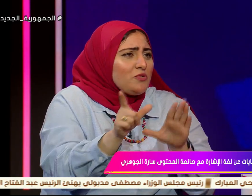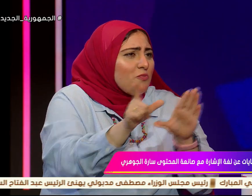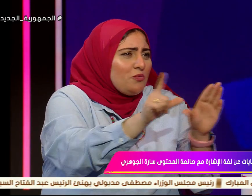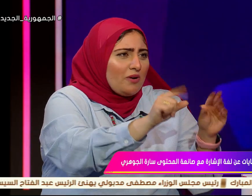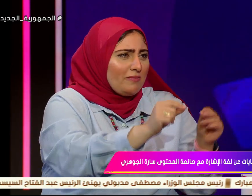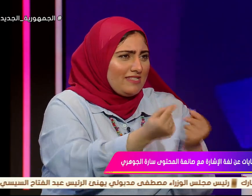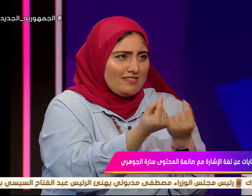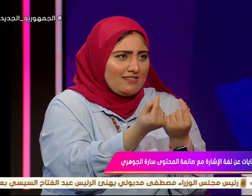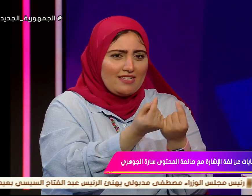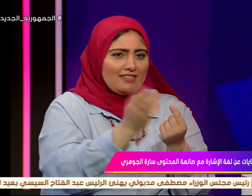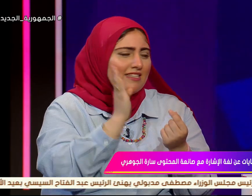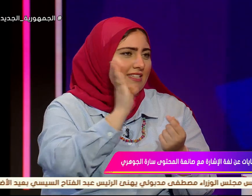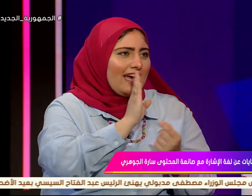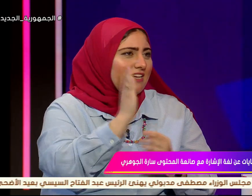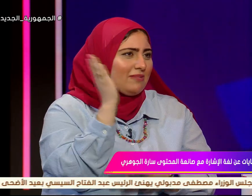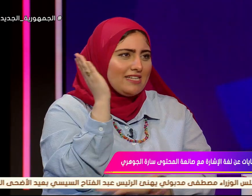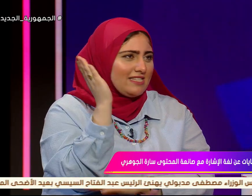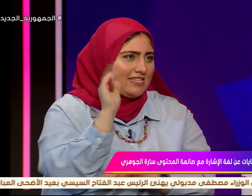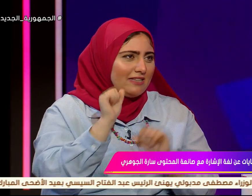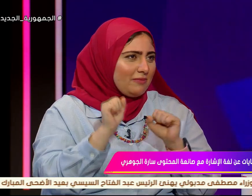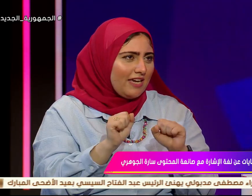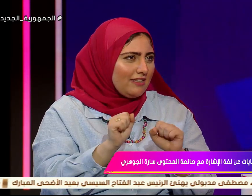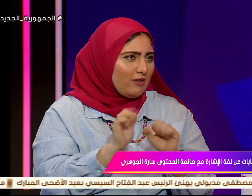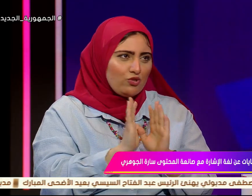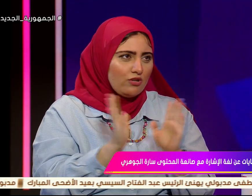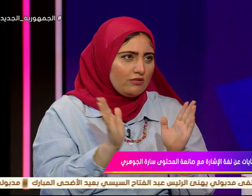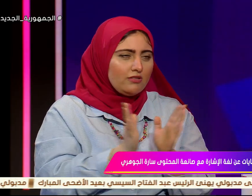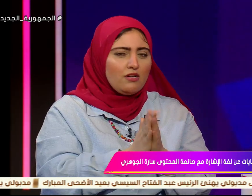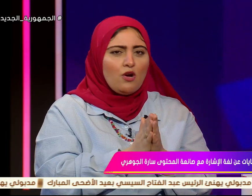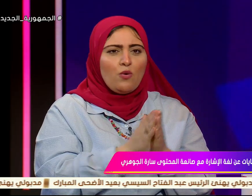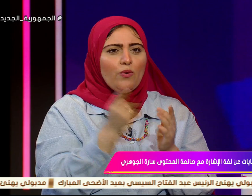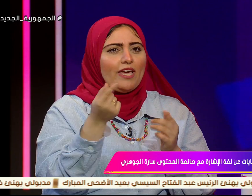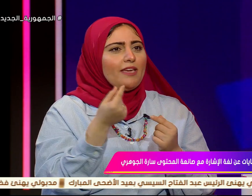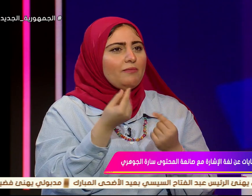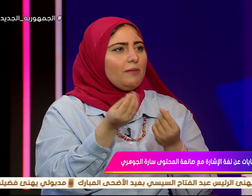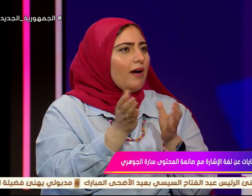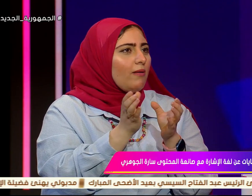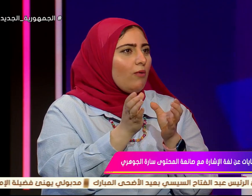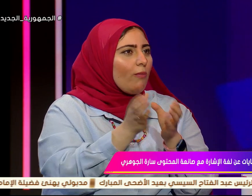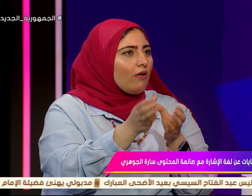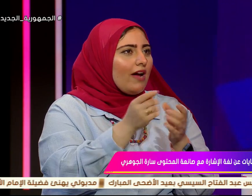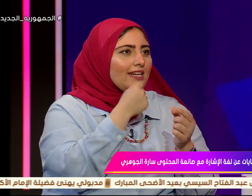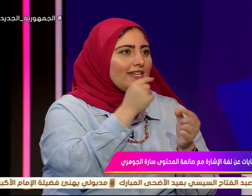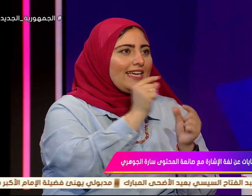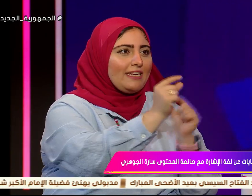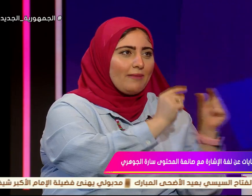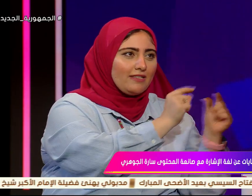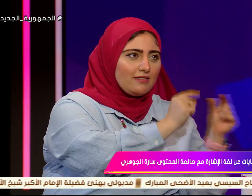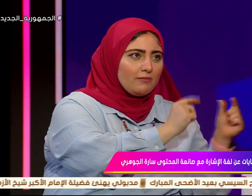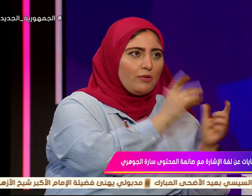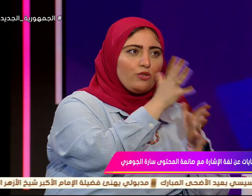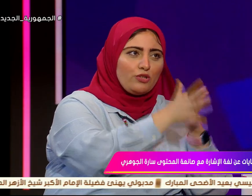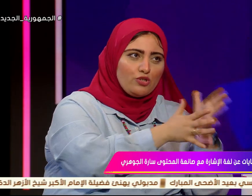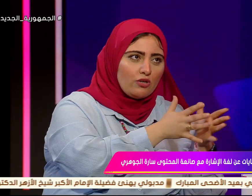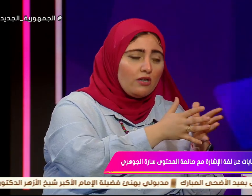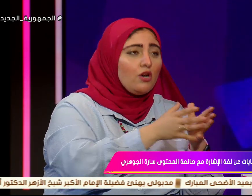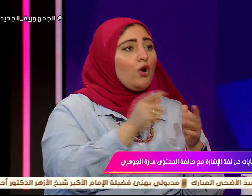اسبوع بس نتعلم الاساسيات بتاعتها مش اكترر وهي بتبقى عباره عن كلمات بلغه الاشاره